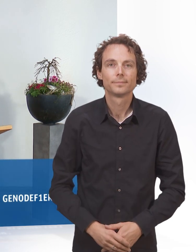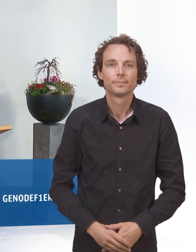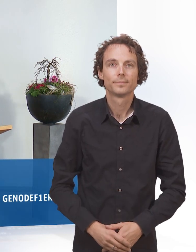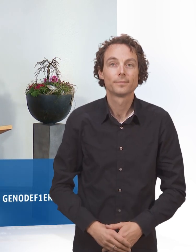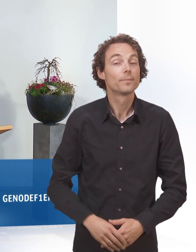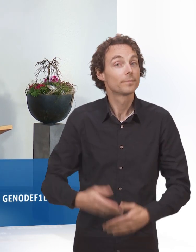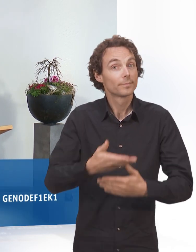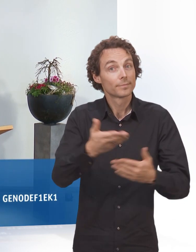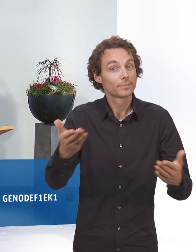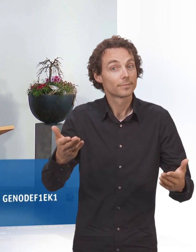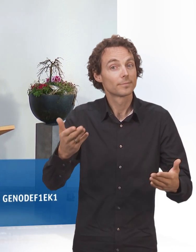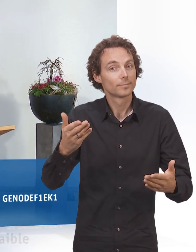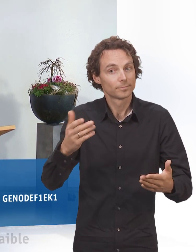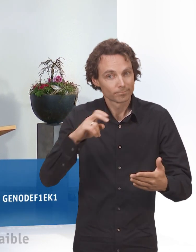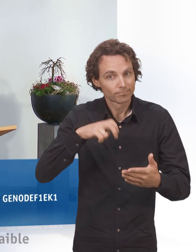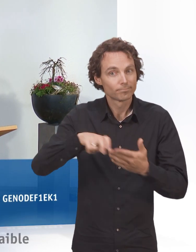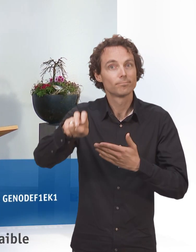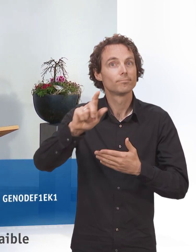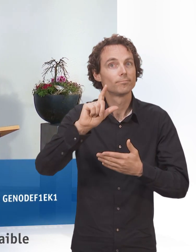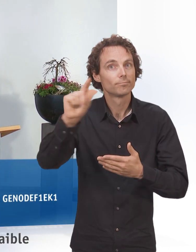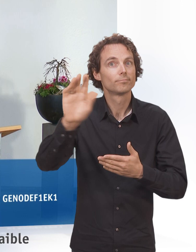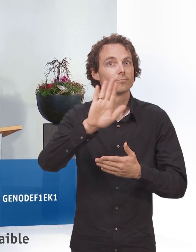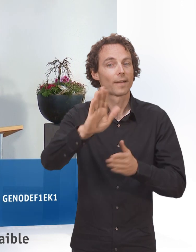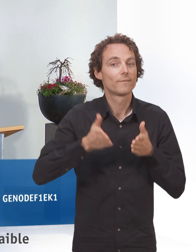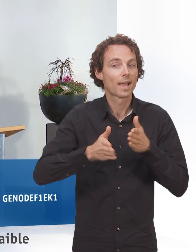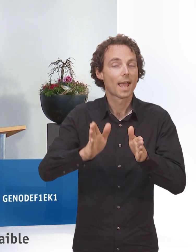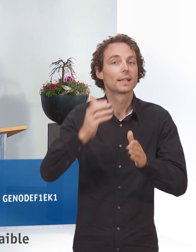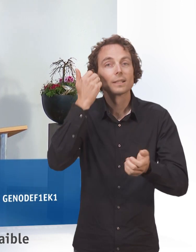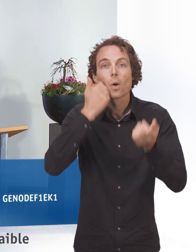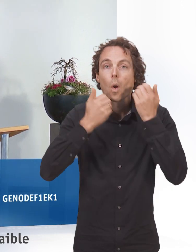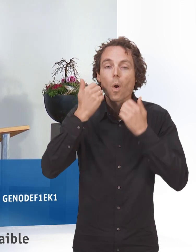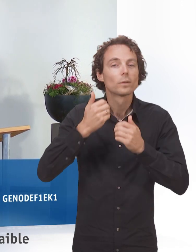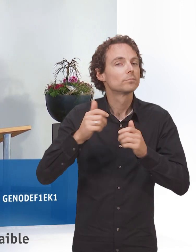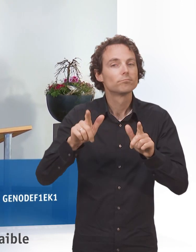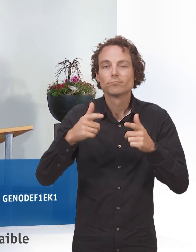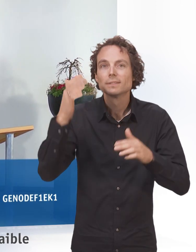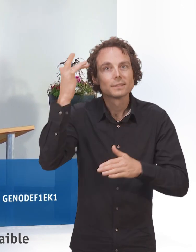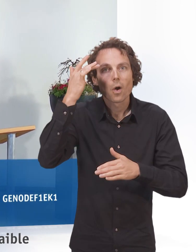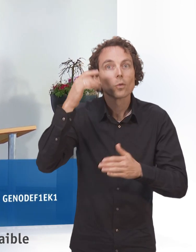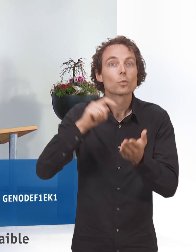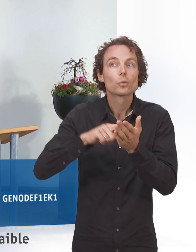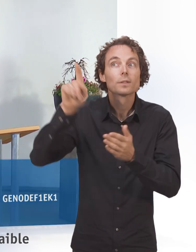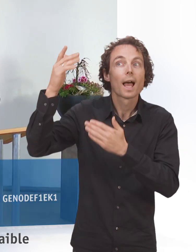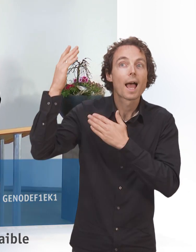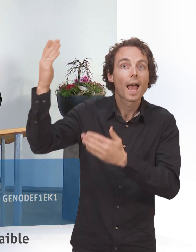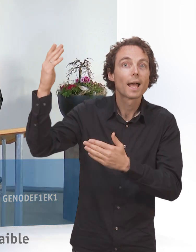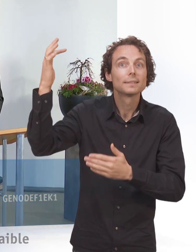Jetzt gehen Sie Ihren Weg, getrost und ohne Sorgen, denn der Herr sorgt